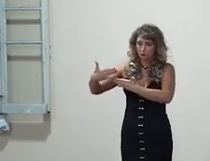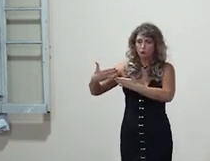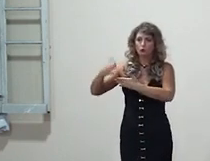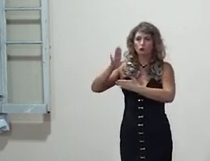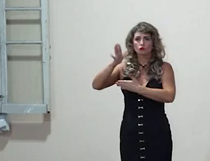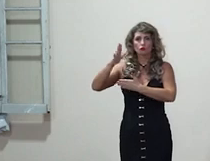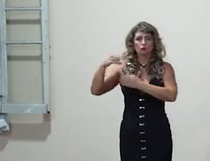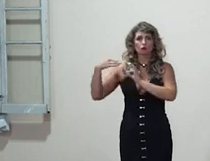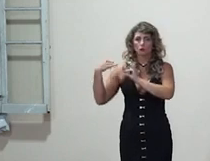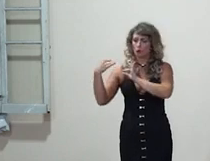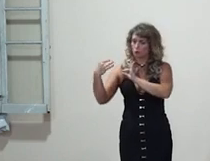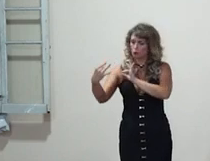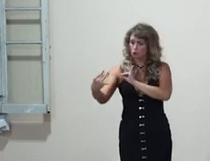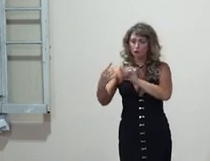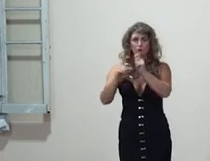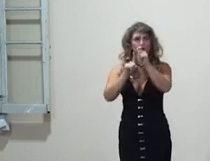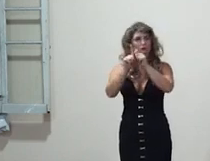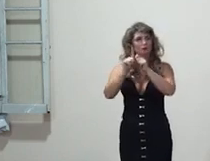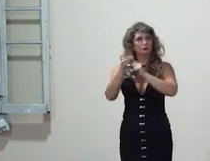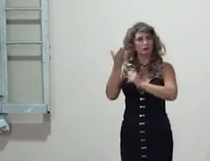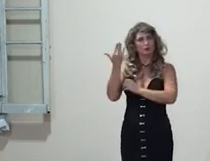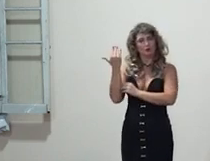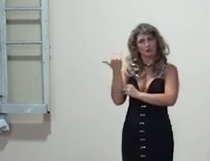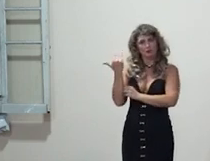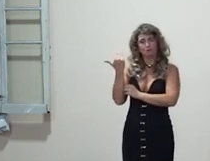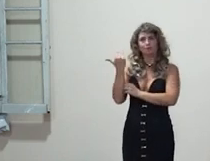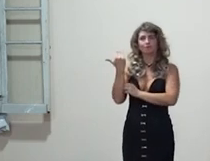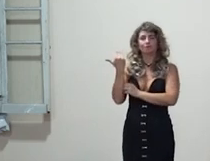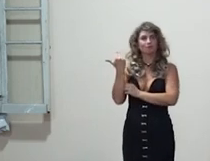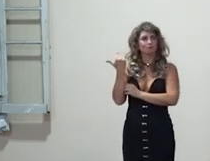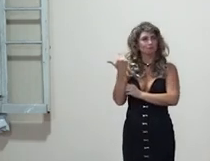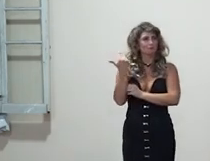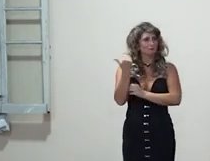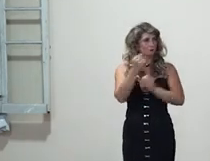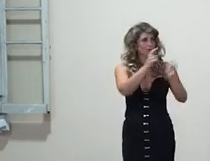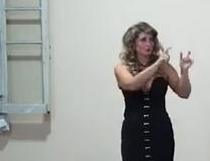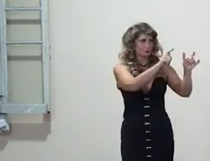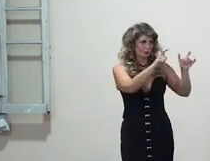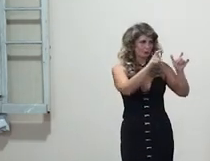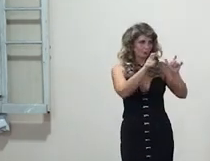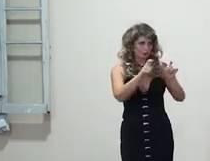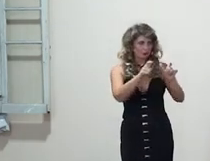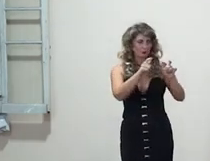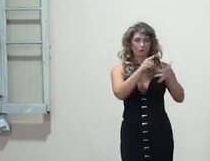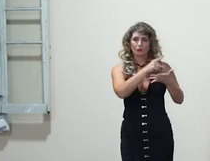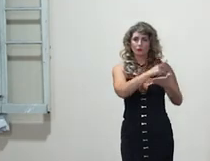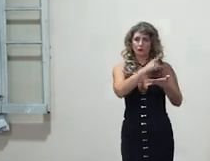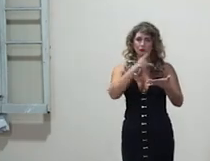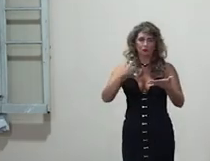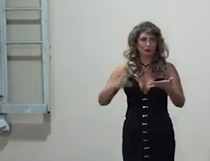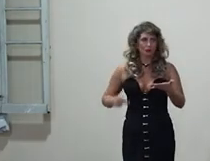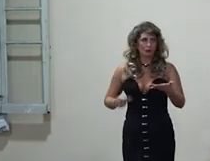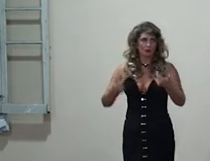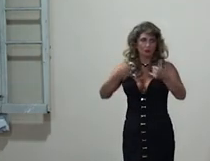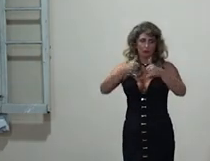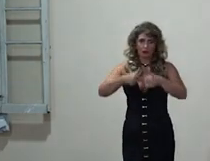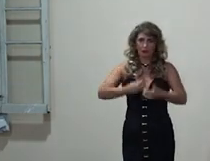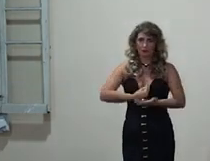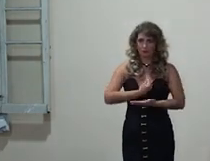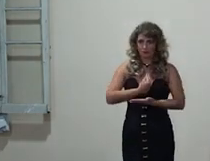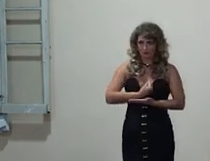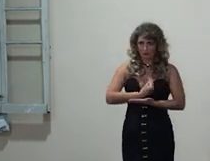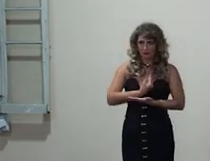ao longo desses meses que antecederam, desde o honroso convite, né, presidente, que eu recebi de estar aqui, a